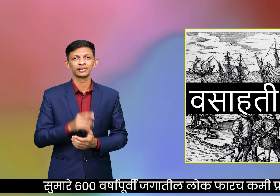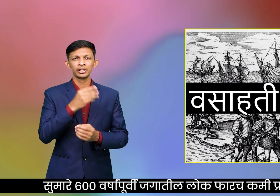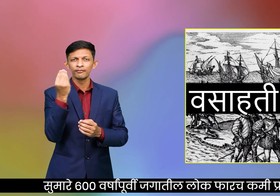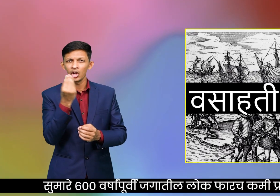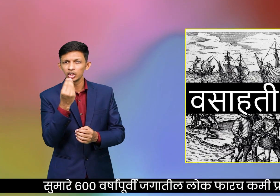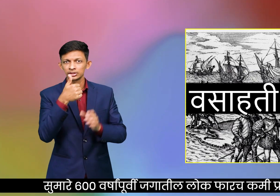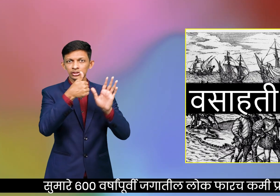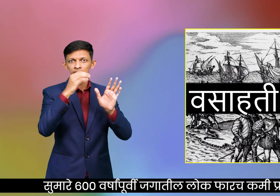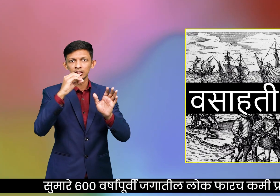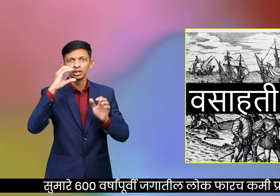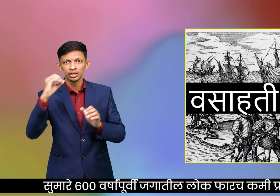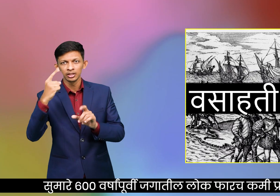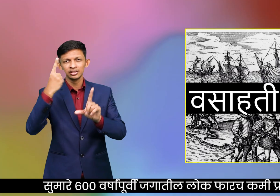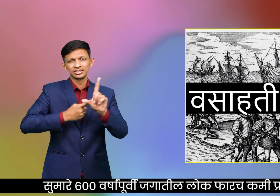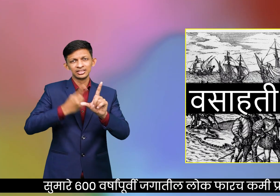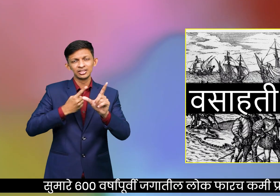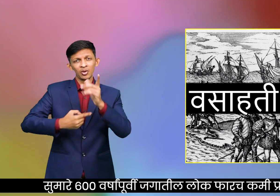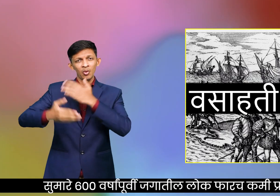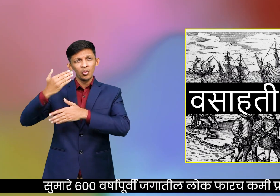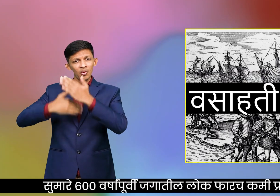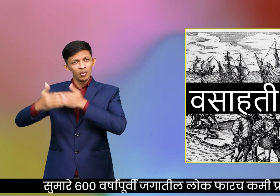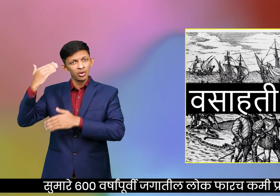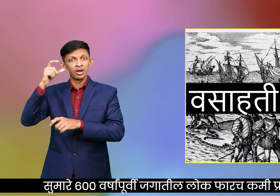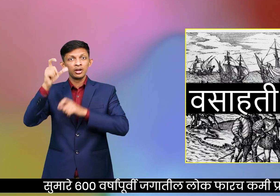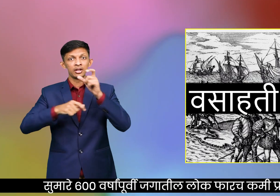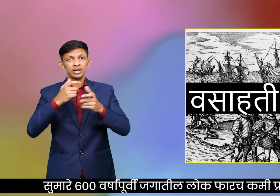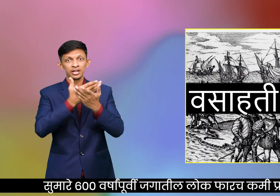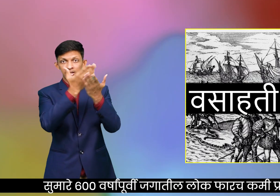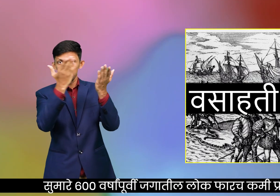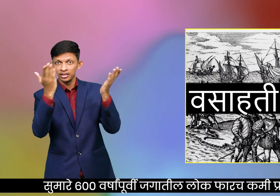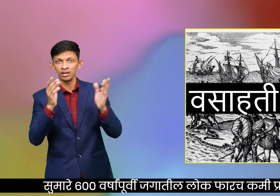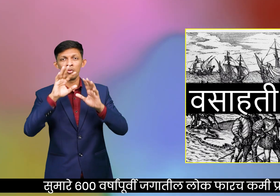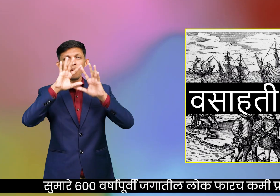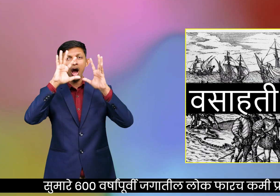सुमारे 600 वर्षांपूर्वी जगातील लोक फारच कमी प्रवास करत असत.